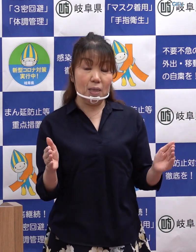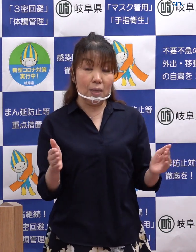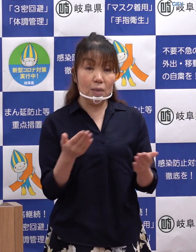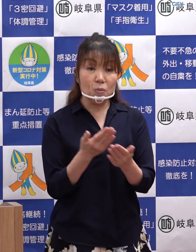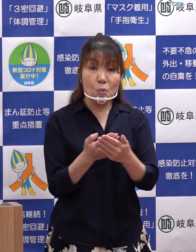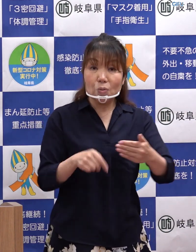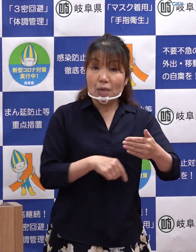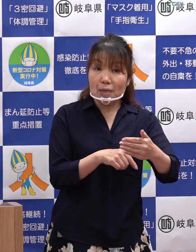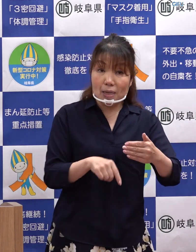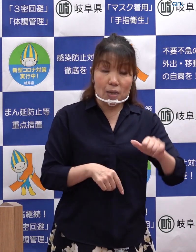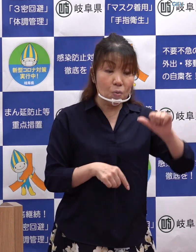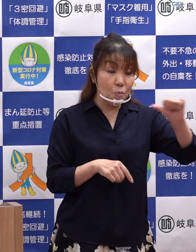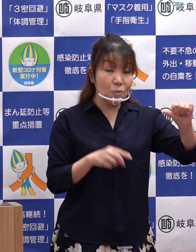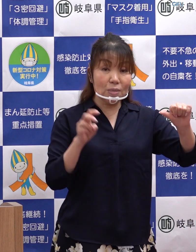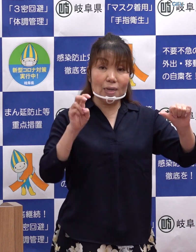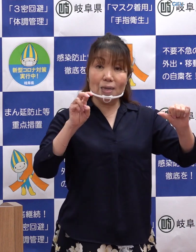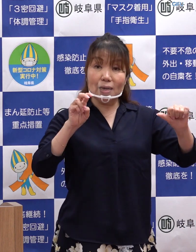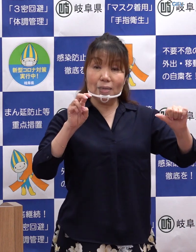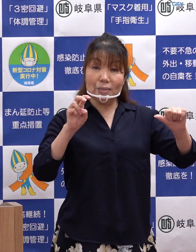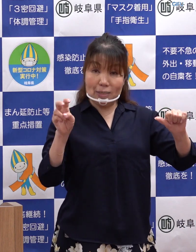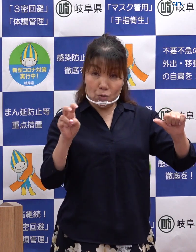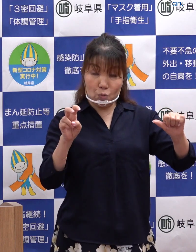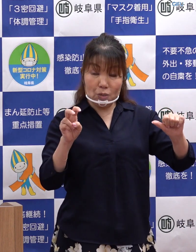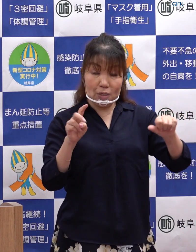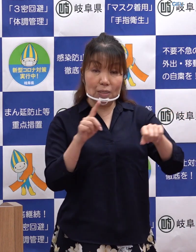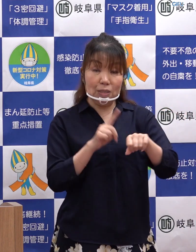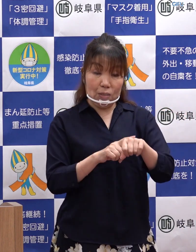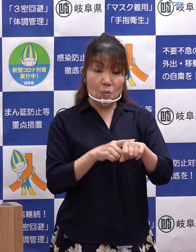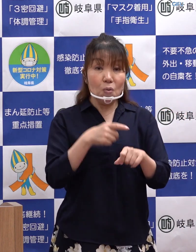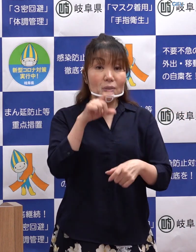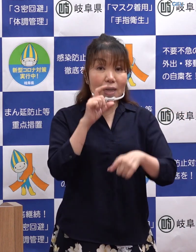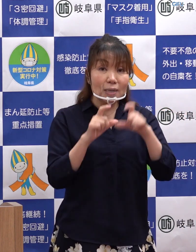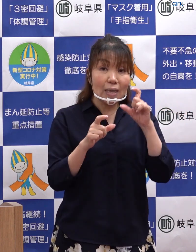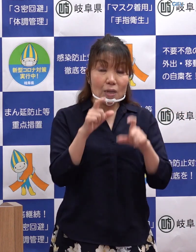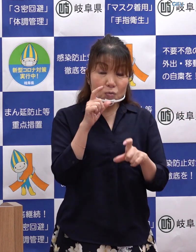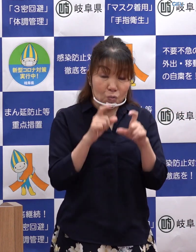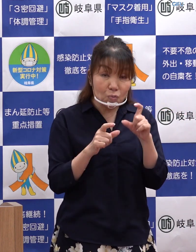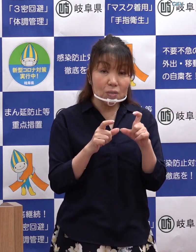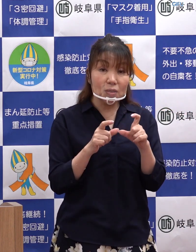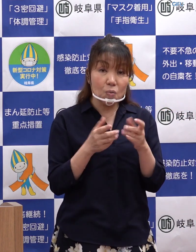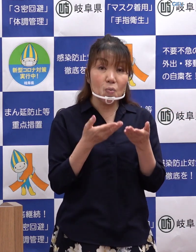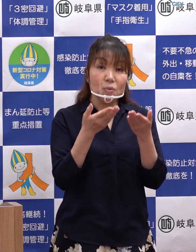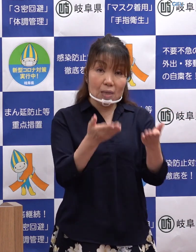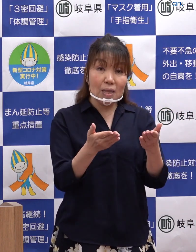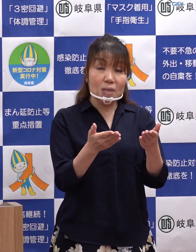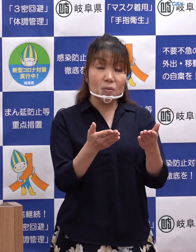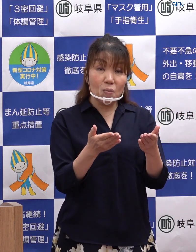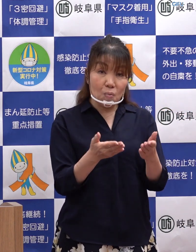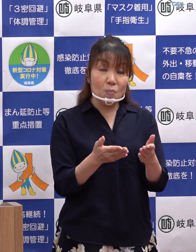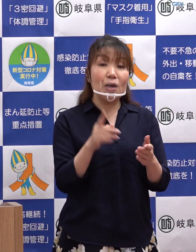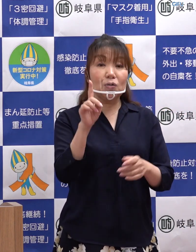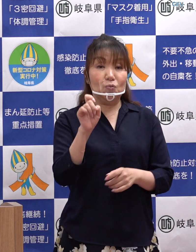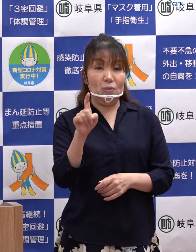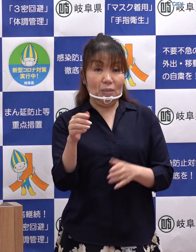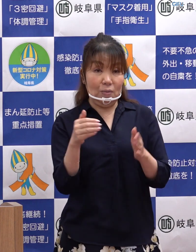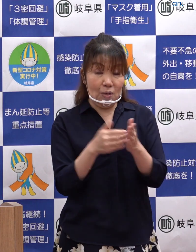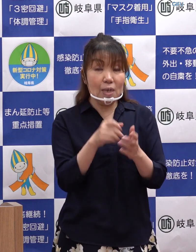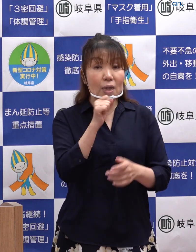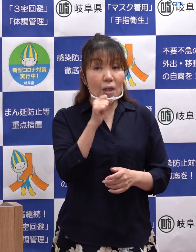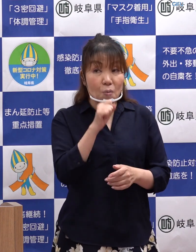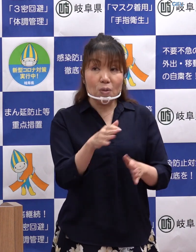要請内容としては5時から20時まで、それから酒類の提供は11時から19時まで、カラオケ設備の利用自